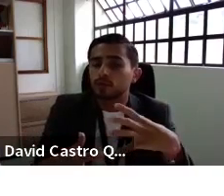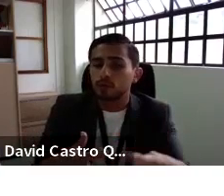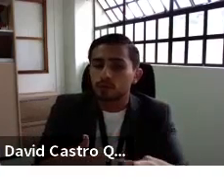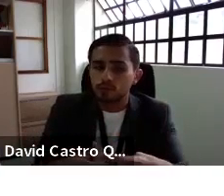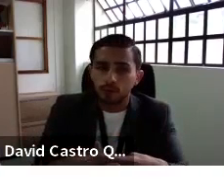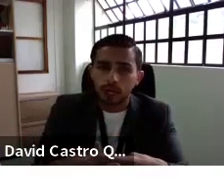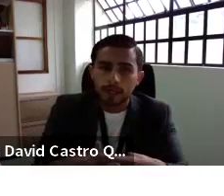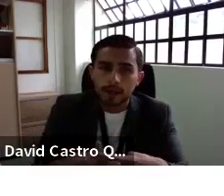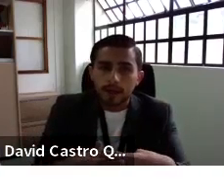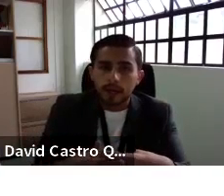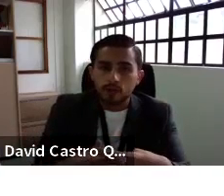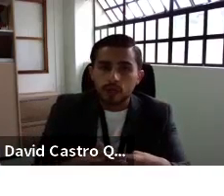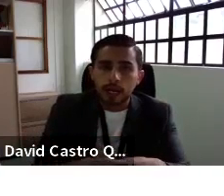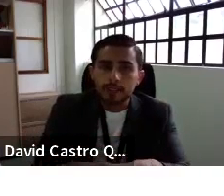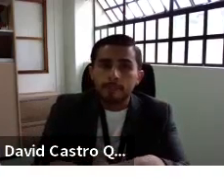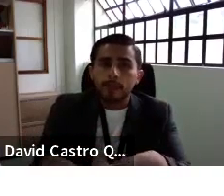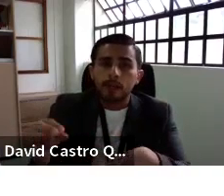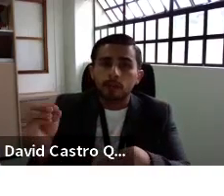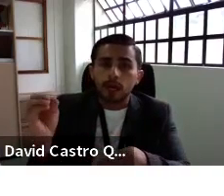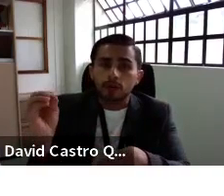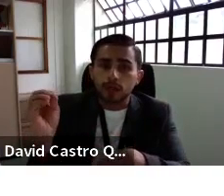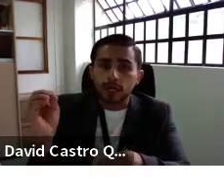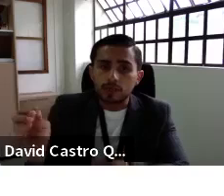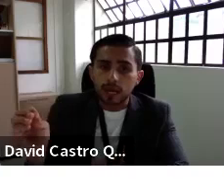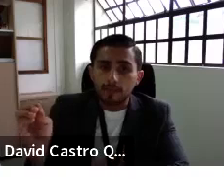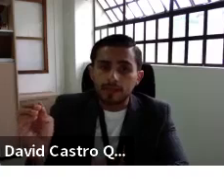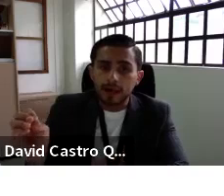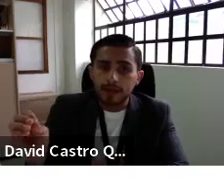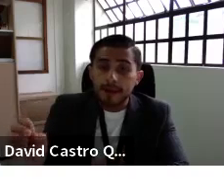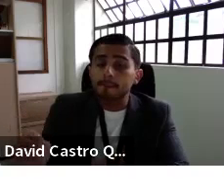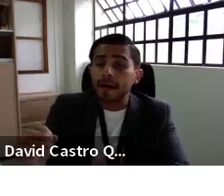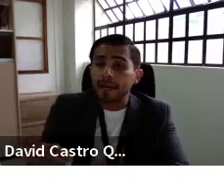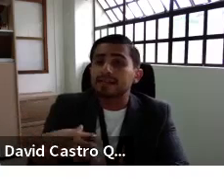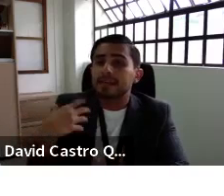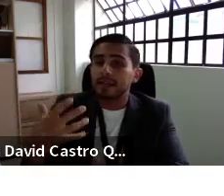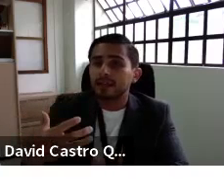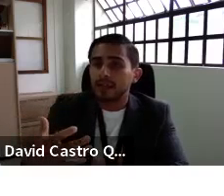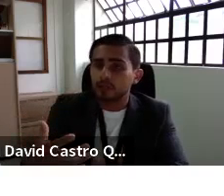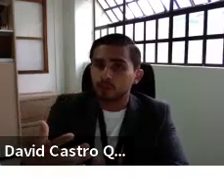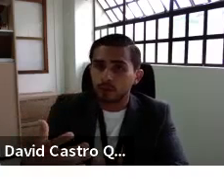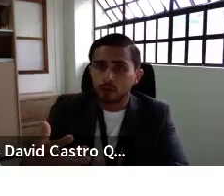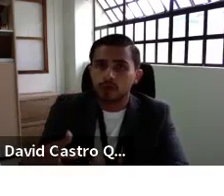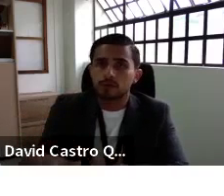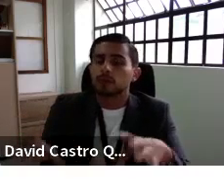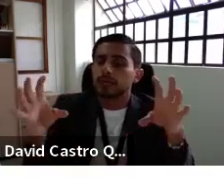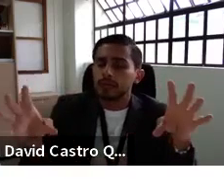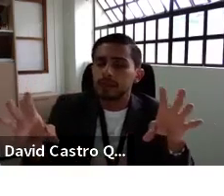solución de sus problemas sociales y el otro la consolidación de capacidades para seguir generando nuevo conocimiento aquí en esta